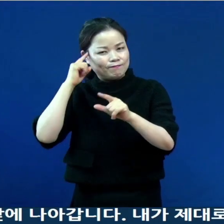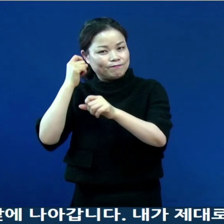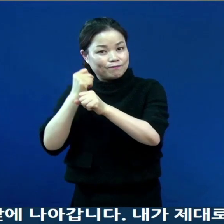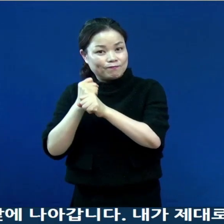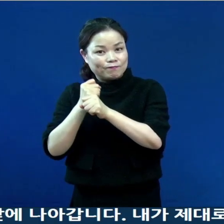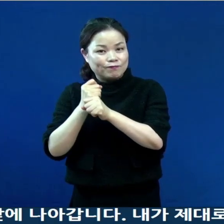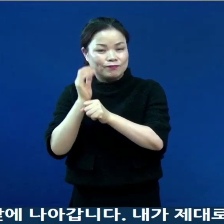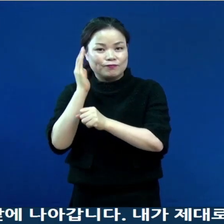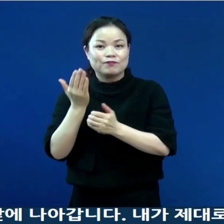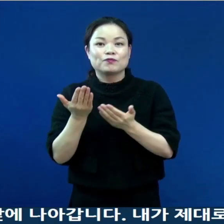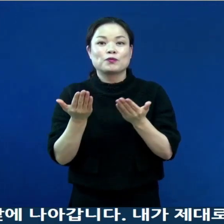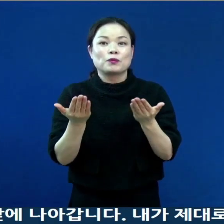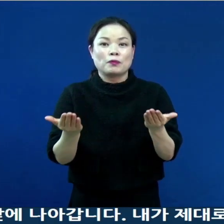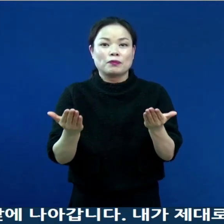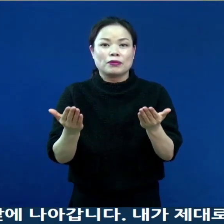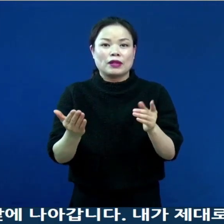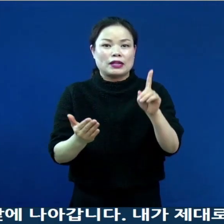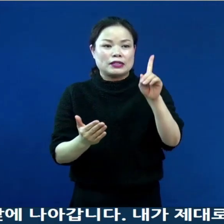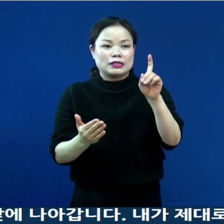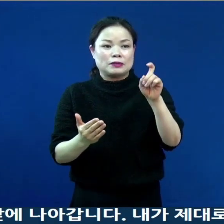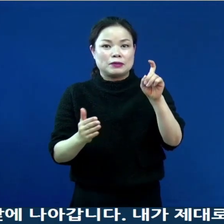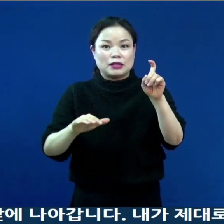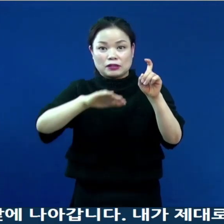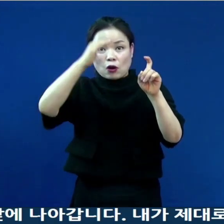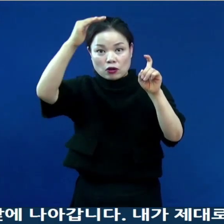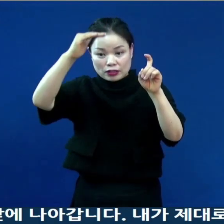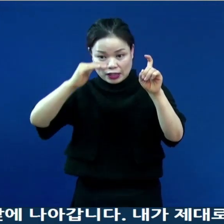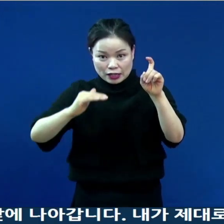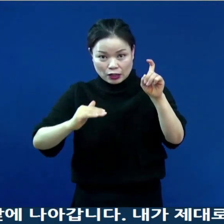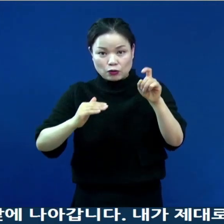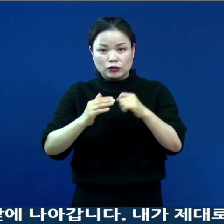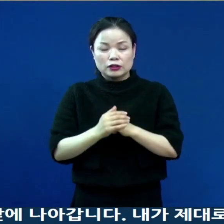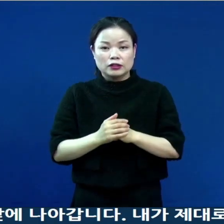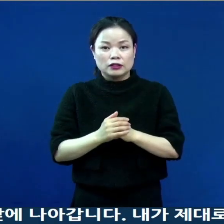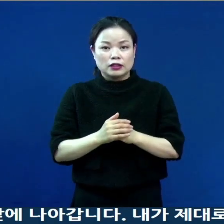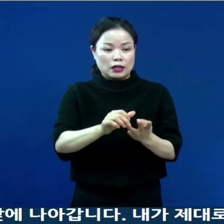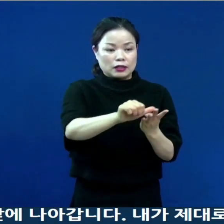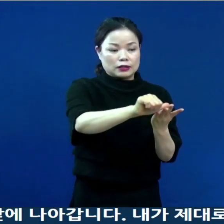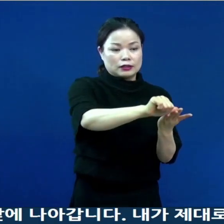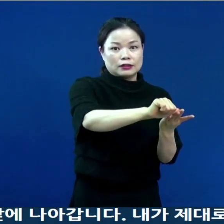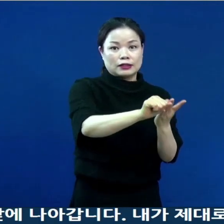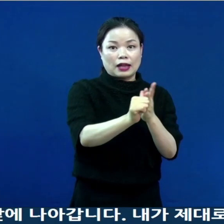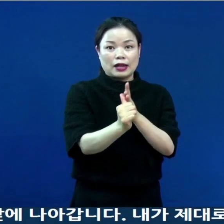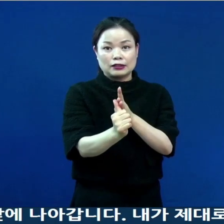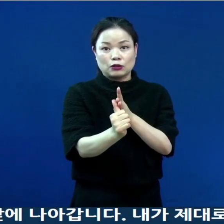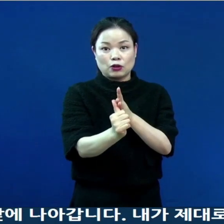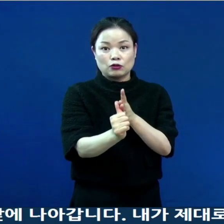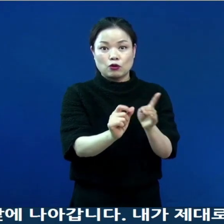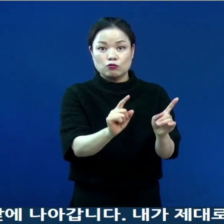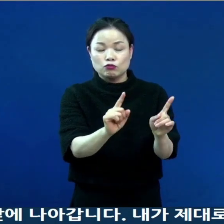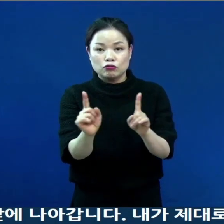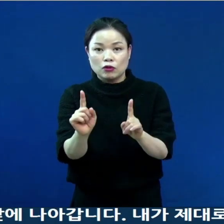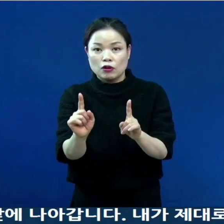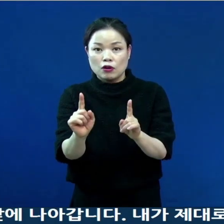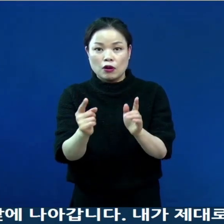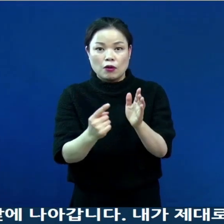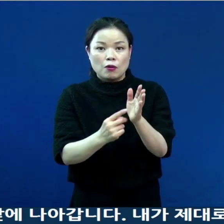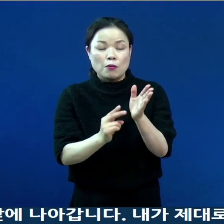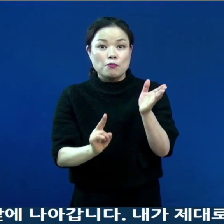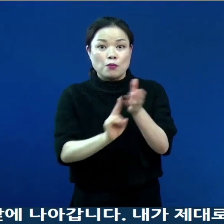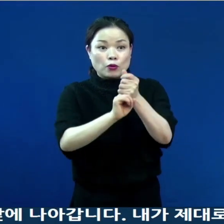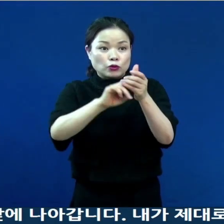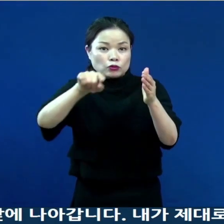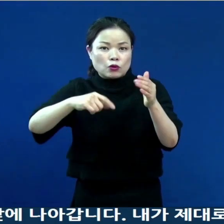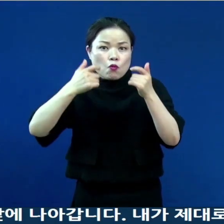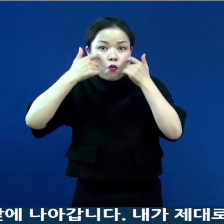있는데 11장 전체를 포함하고 있습니다. 나사로가 부활했습니다. 이것은 표적 중에서도 가장 확실한